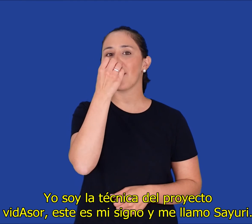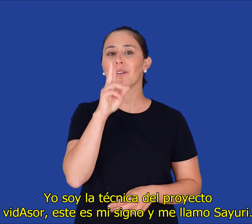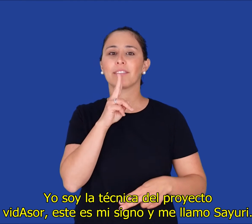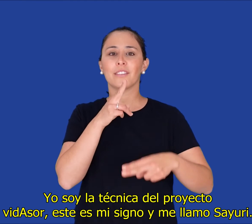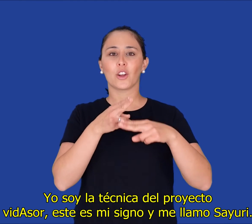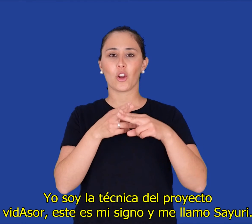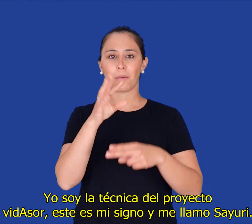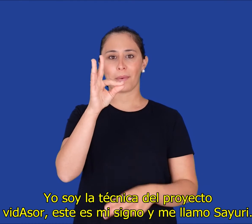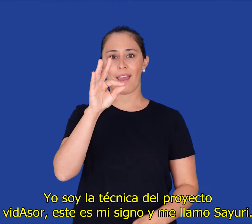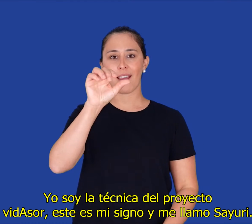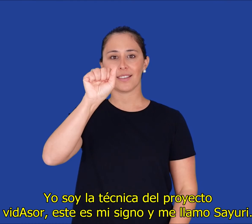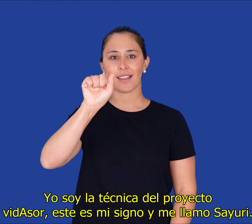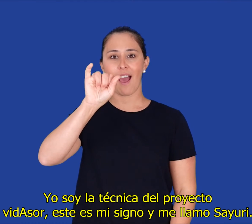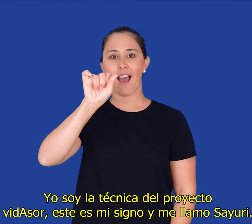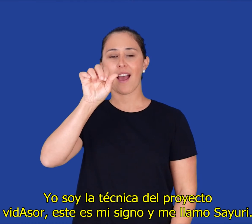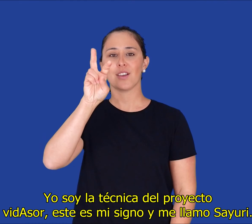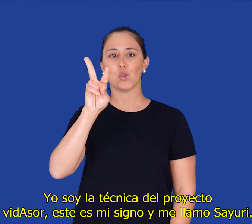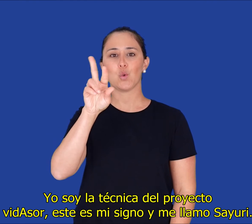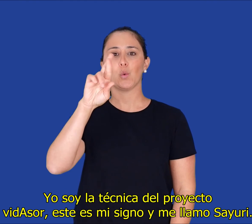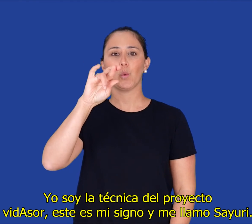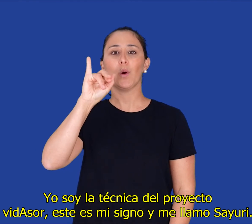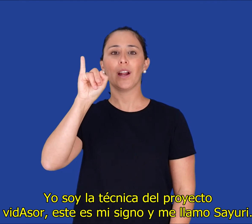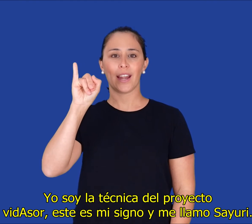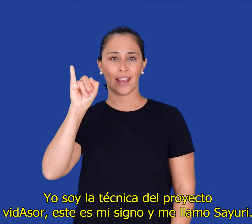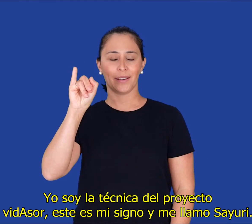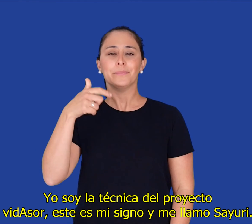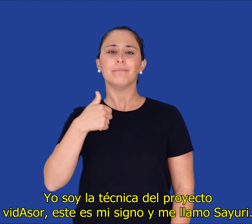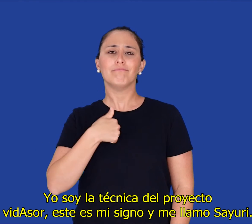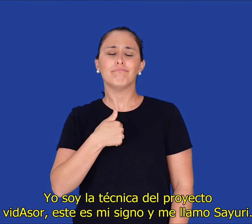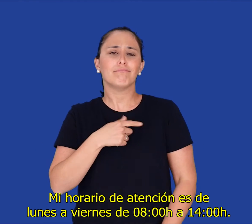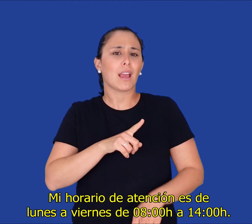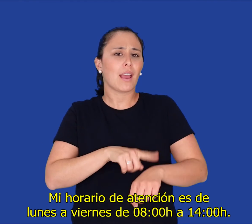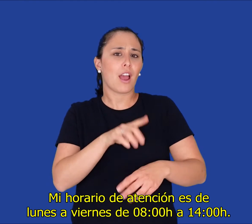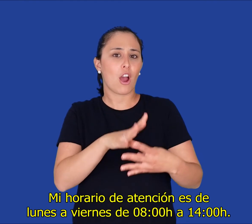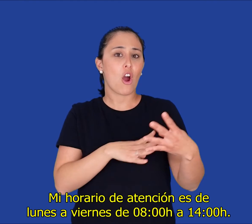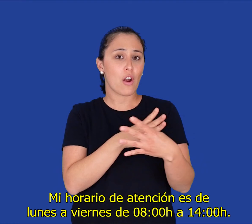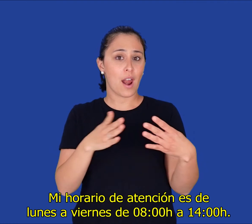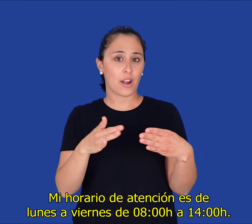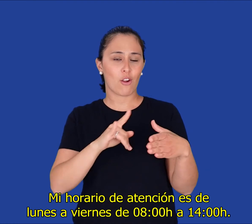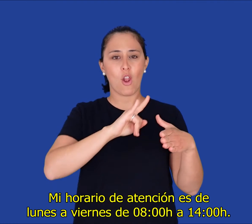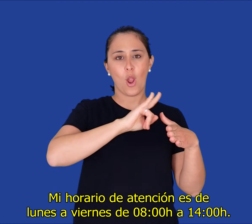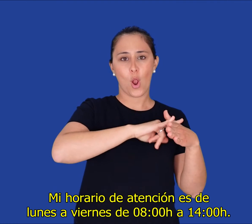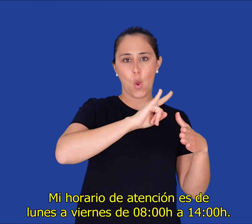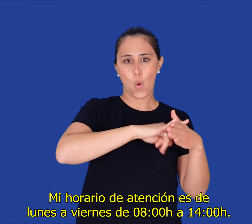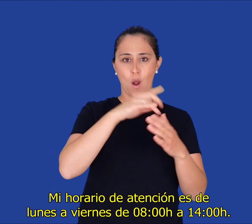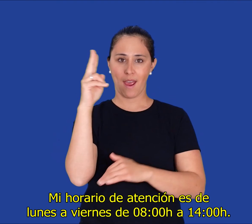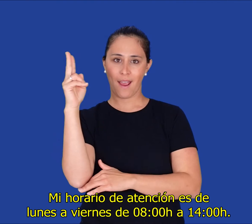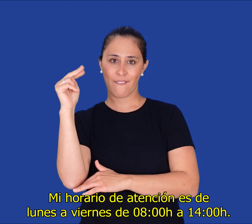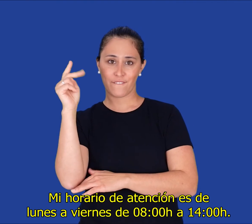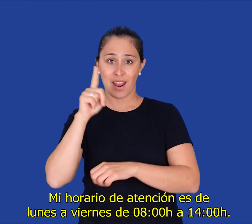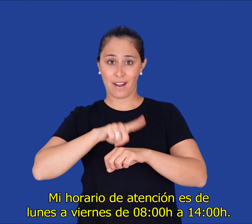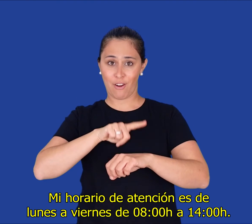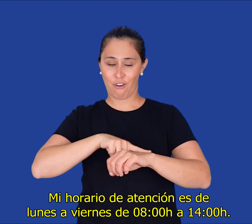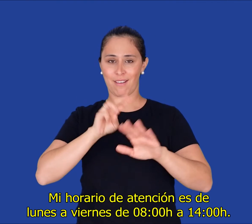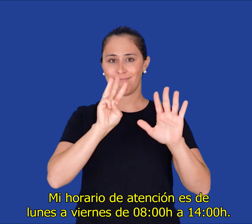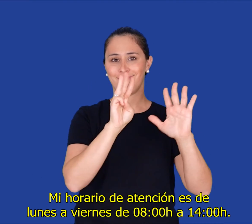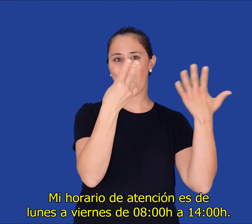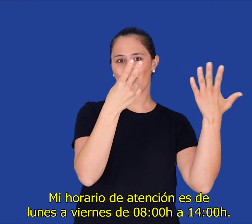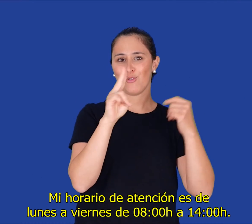través de WhatsApp en el 689-996-248, enviándome un correo electrónico a